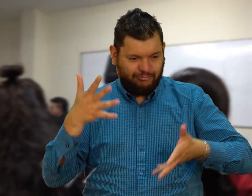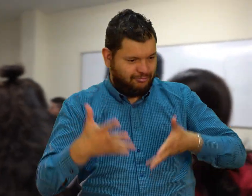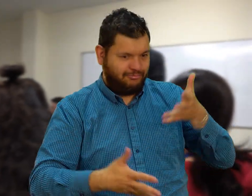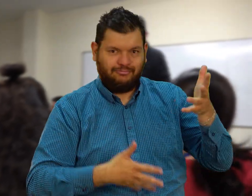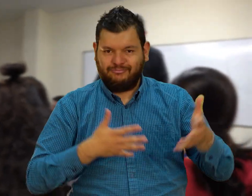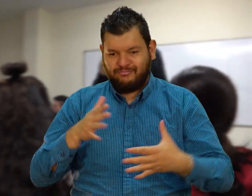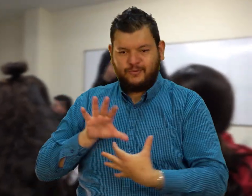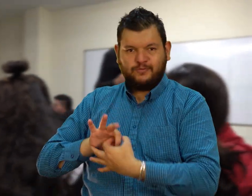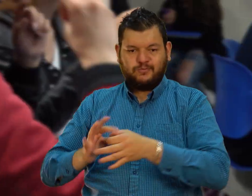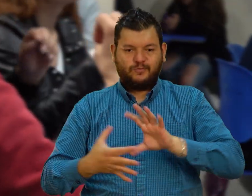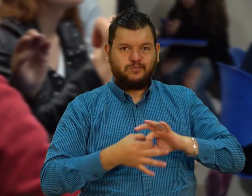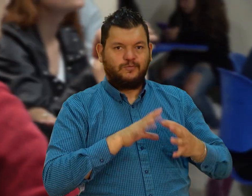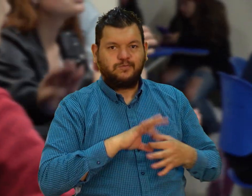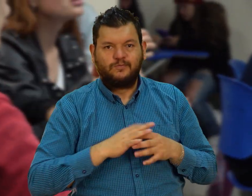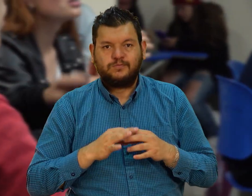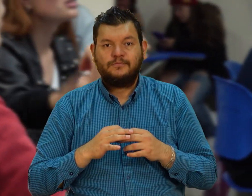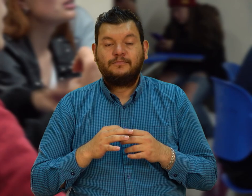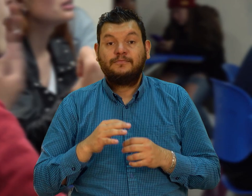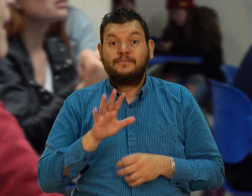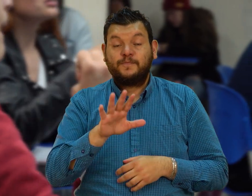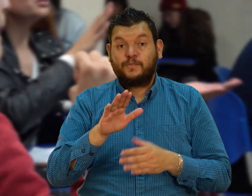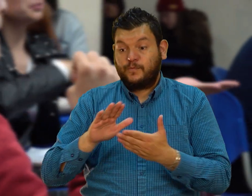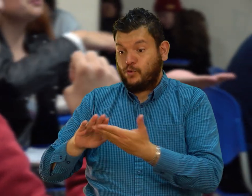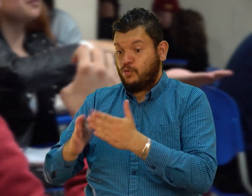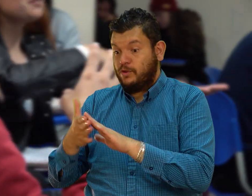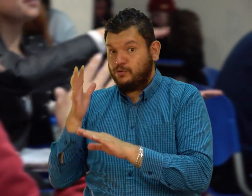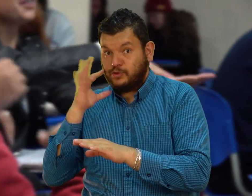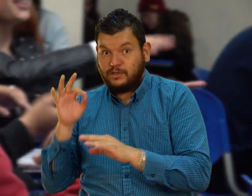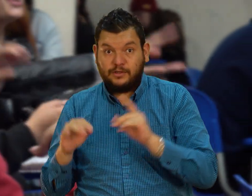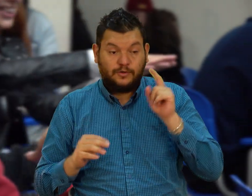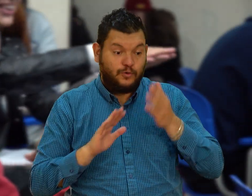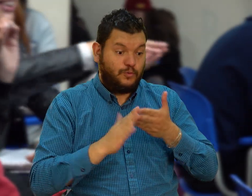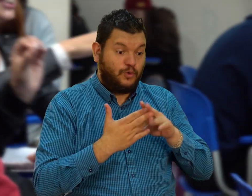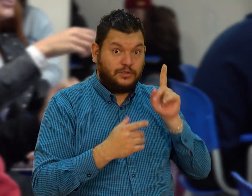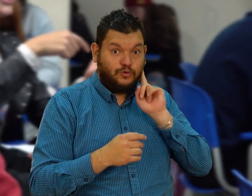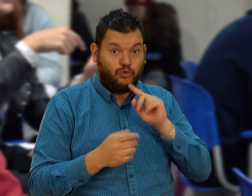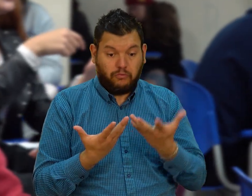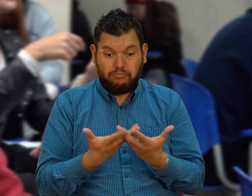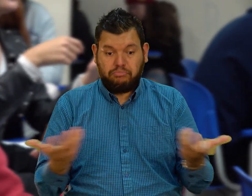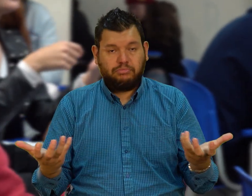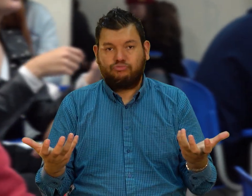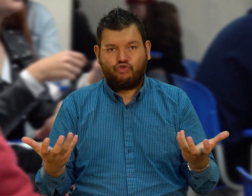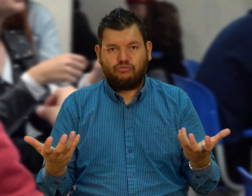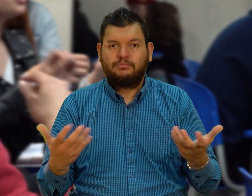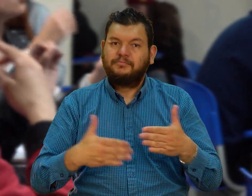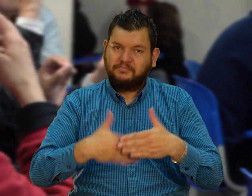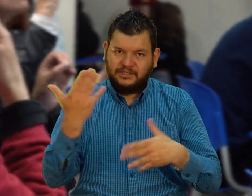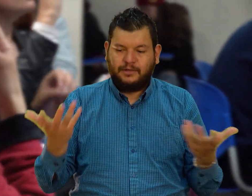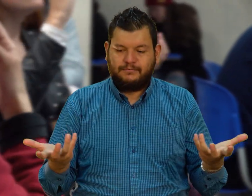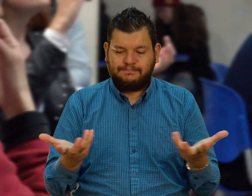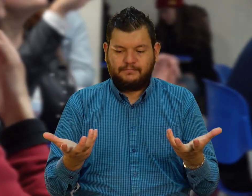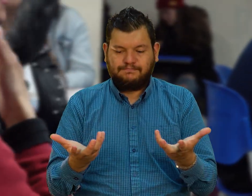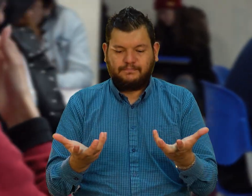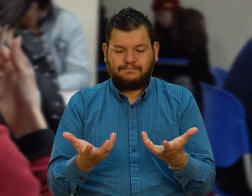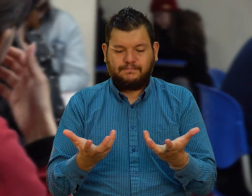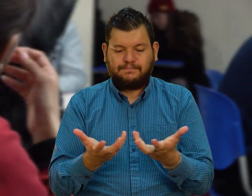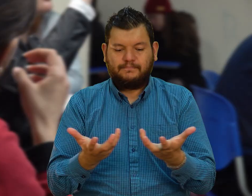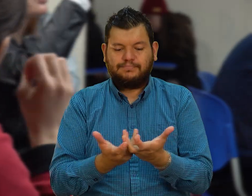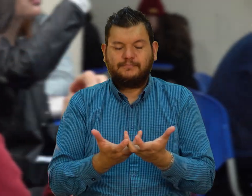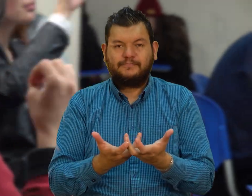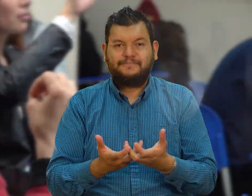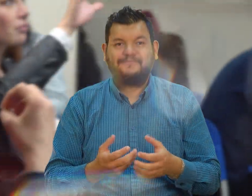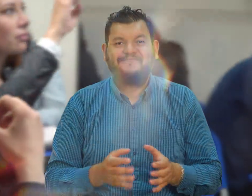entorno. El objetivo de este trabajo es el encuentro y acercamiento de la comunidad sorda y